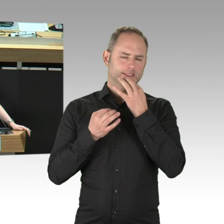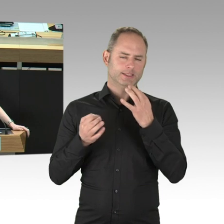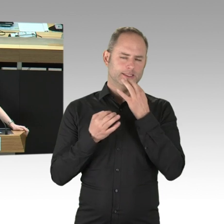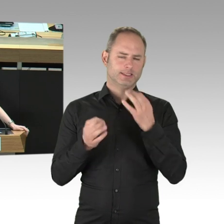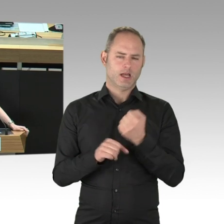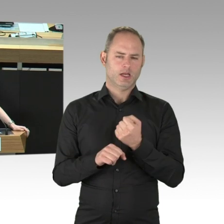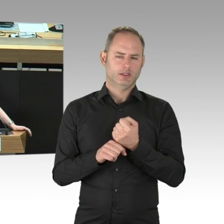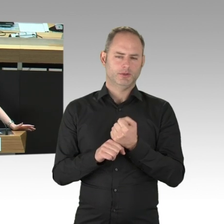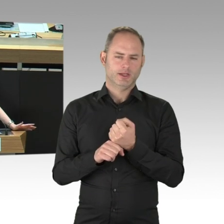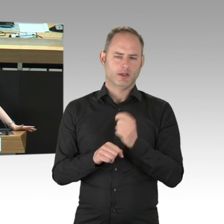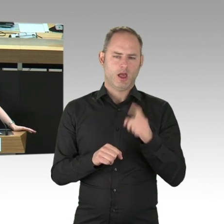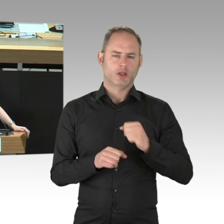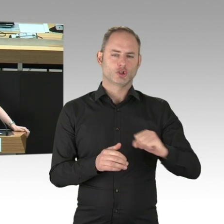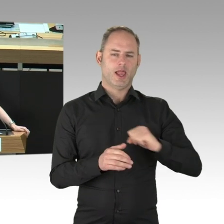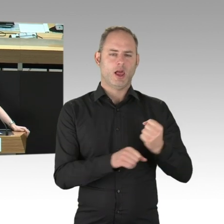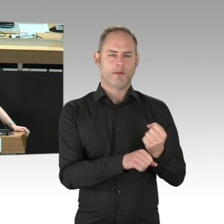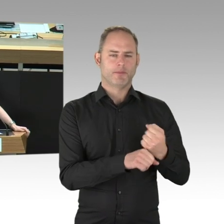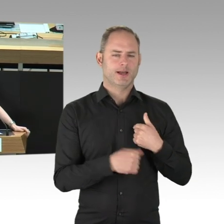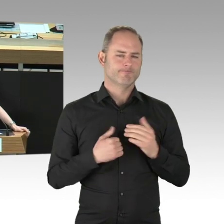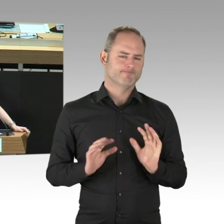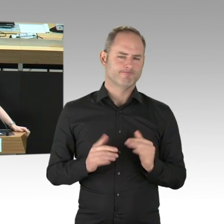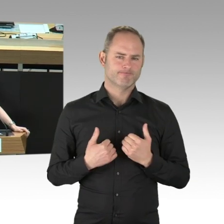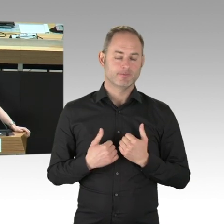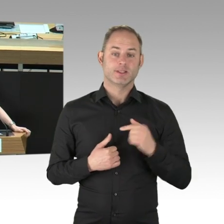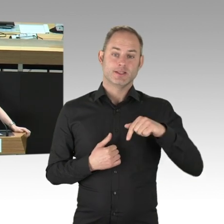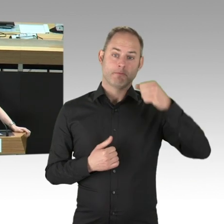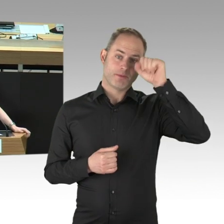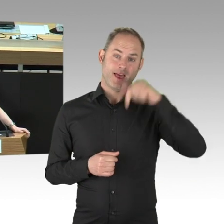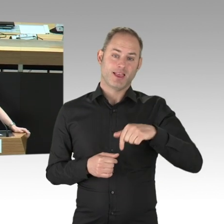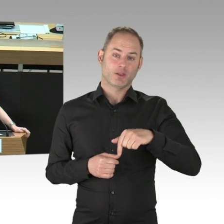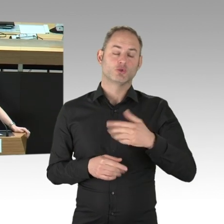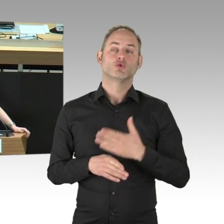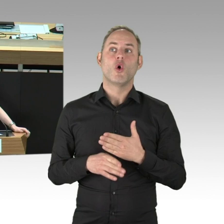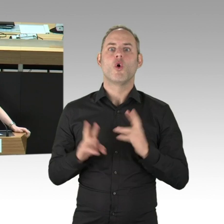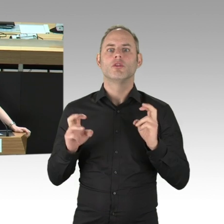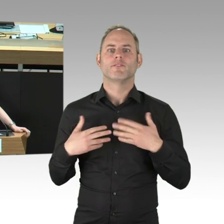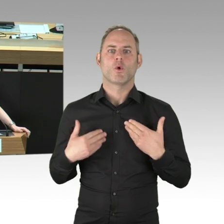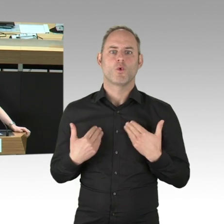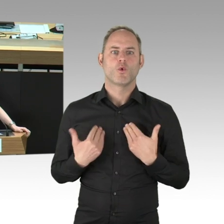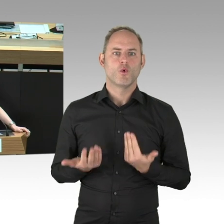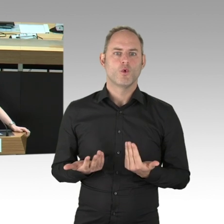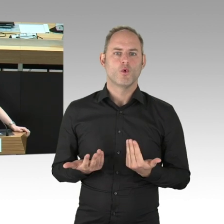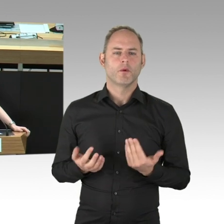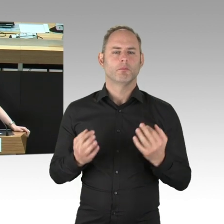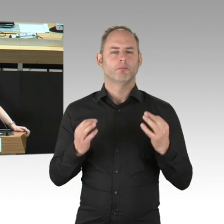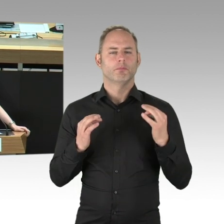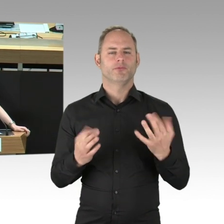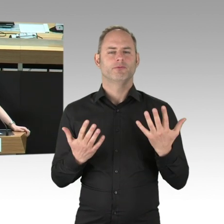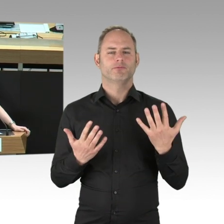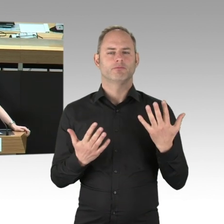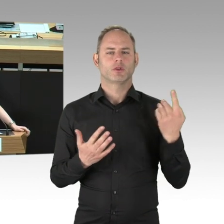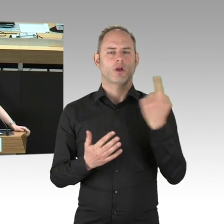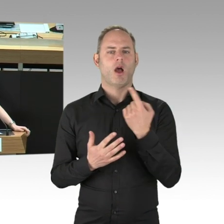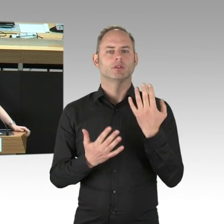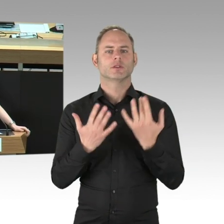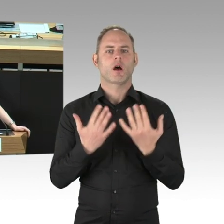die Inhalte ja nicht an. Herzlichen Dank also an den Senat für diese umfangreiche Arbeit. Es ist gut und wichtig, dass das